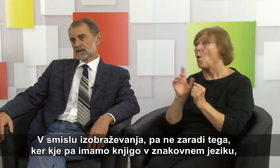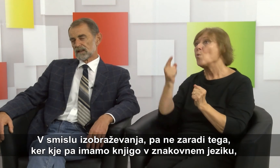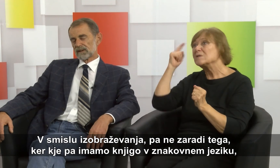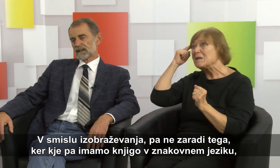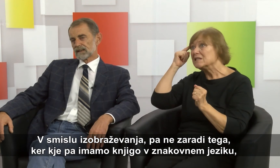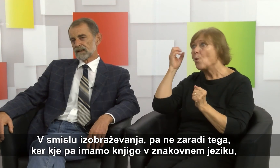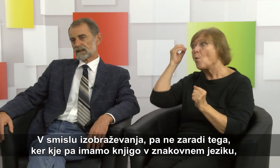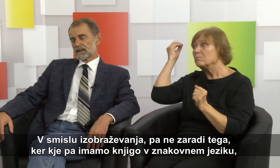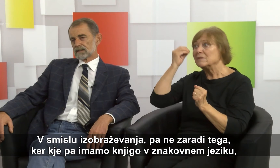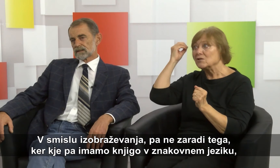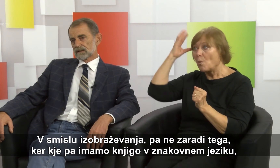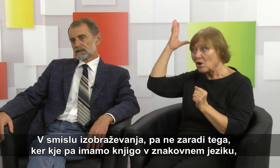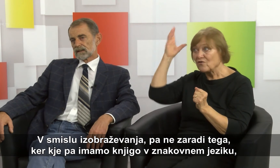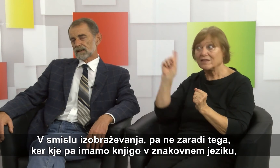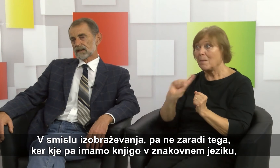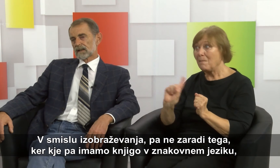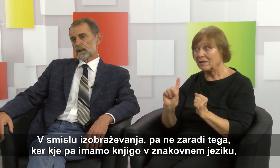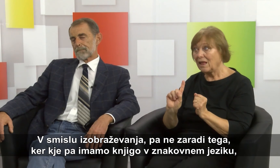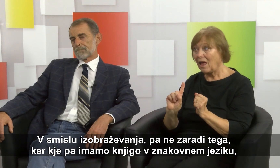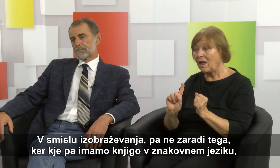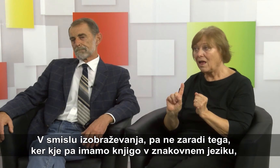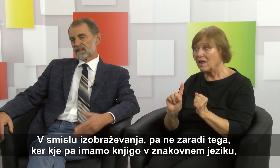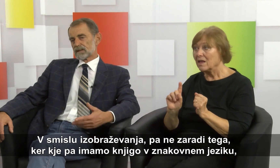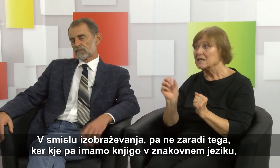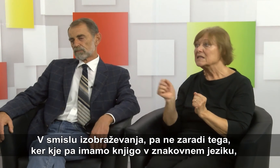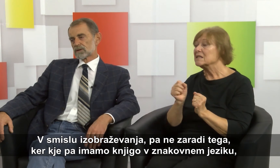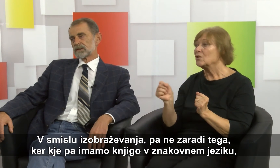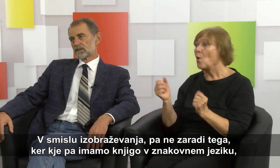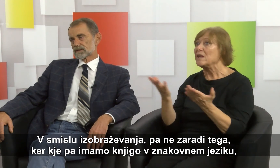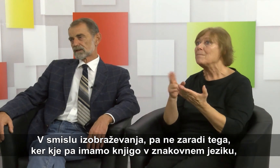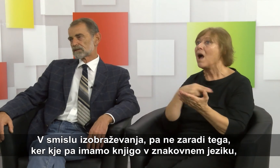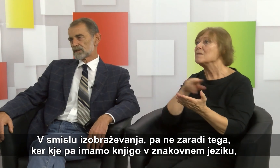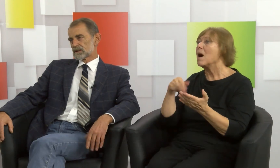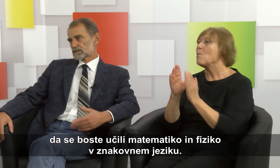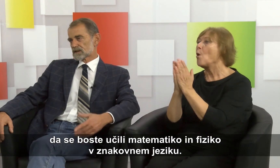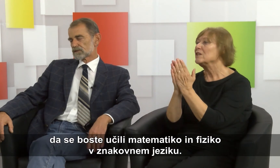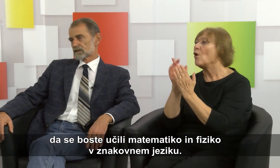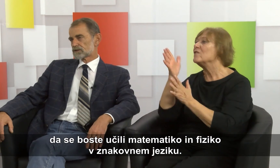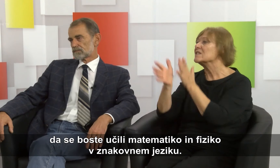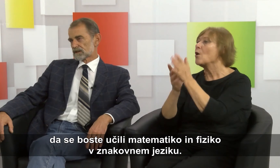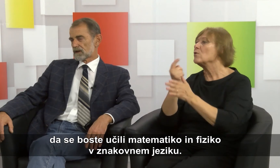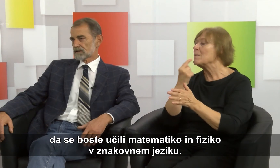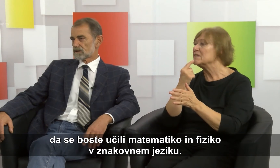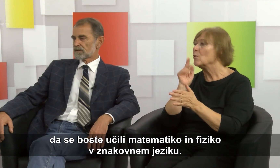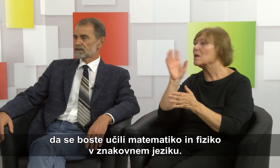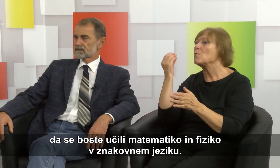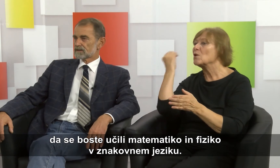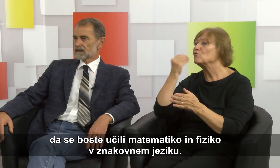izobraževanja pa ne, zaradi tega, ker kje pa imamo knjigo v znakovnem jeziku, da se boste učili matematiko ali pa fiziko, ne,